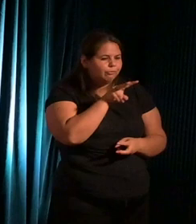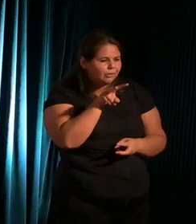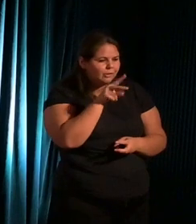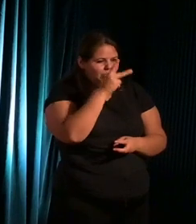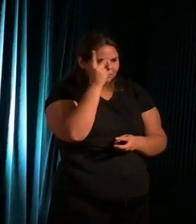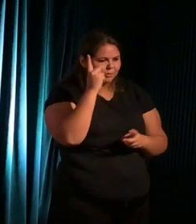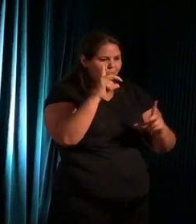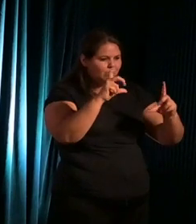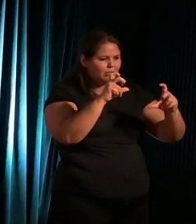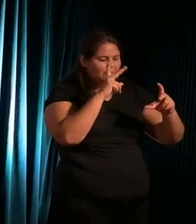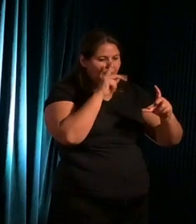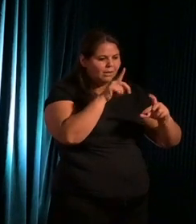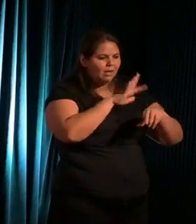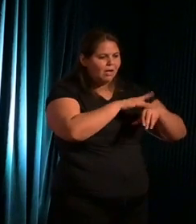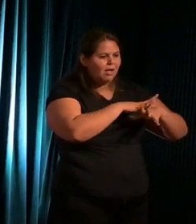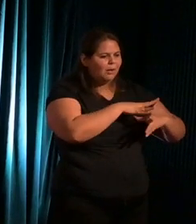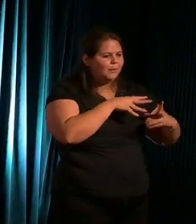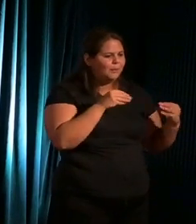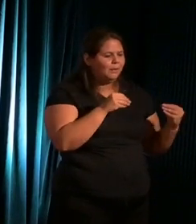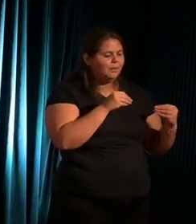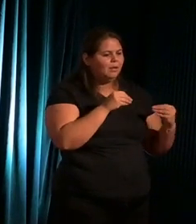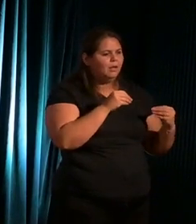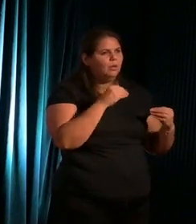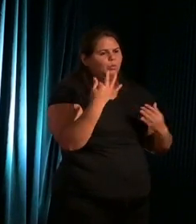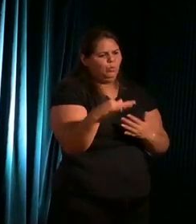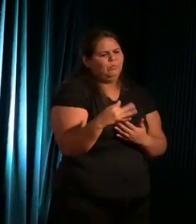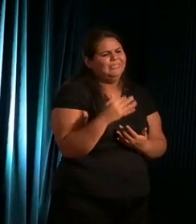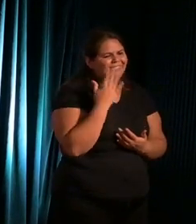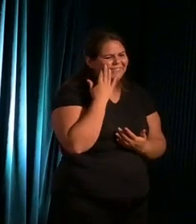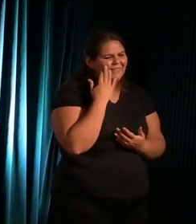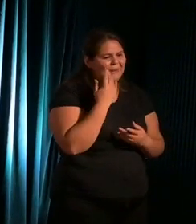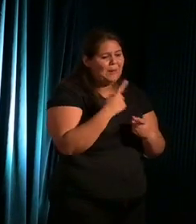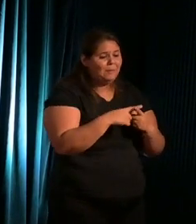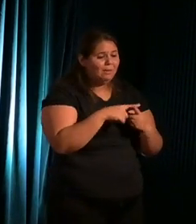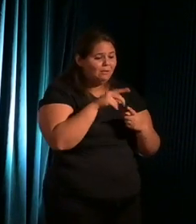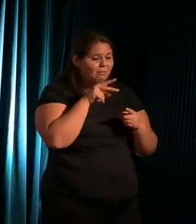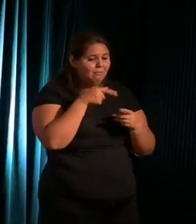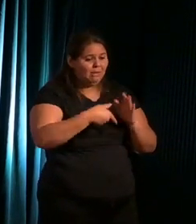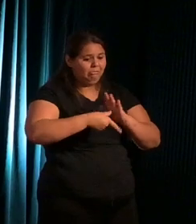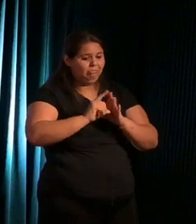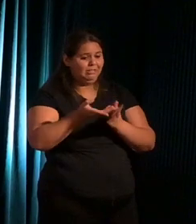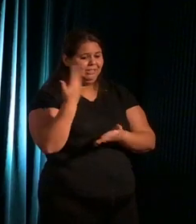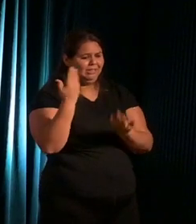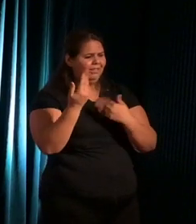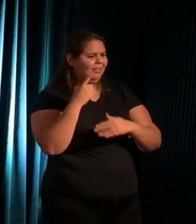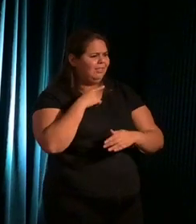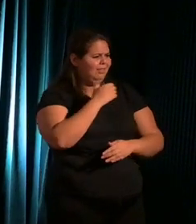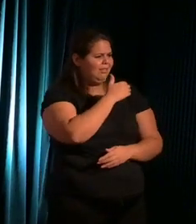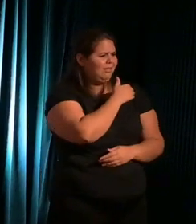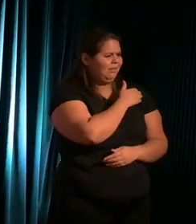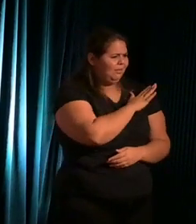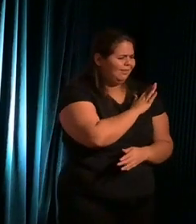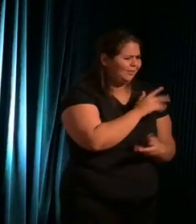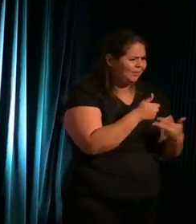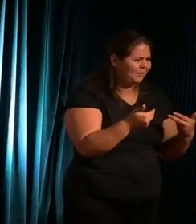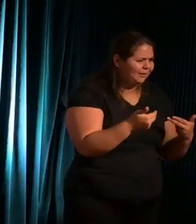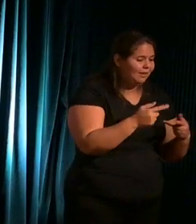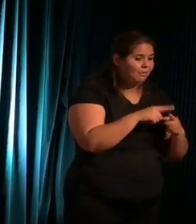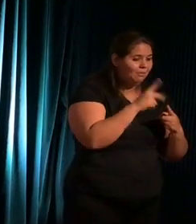Quase operístico. Operístico. Em relação à decantação da vida, que é uma canção.